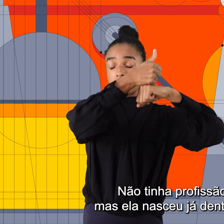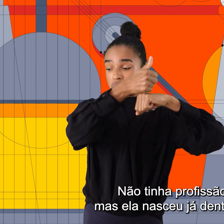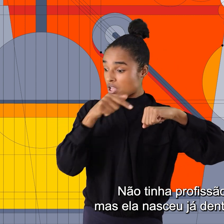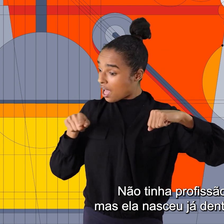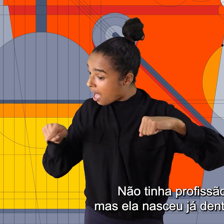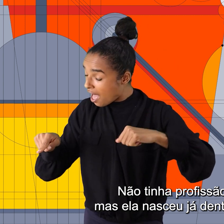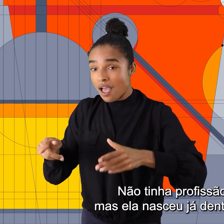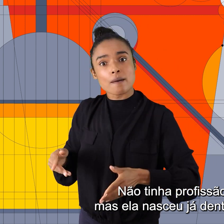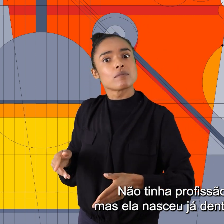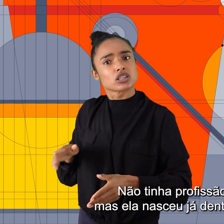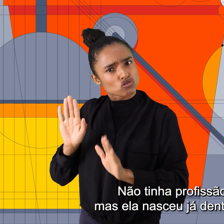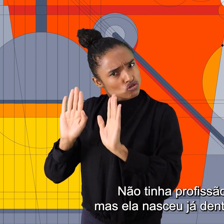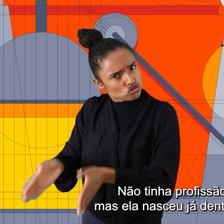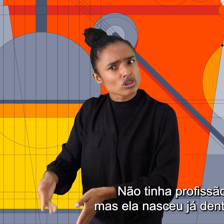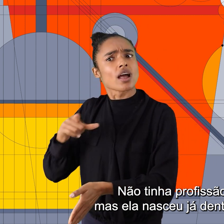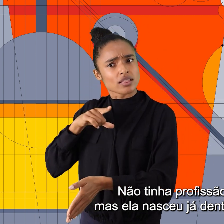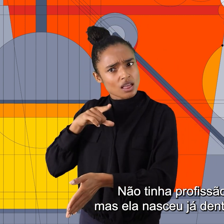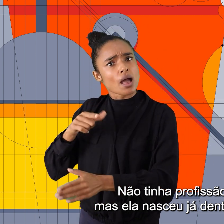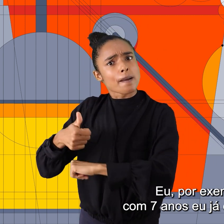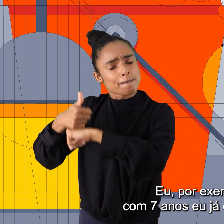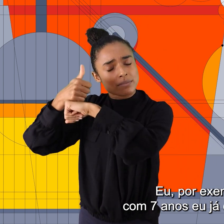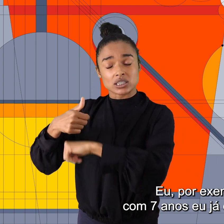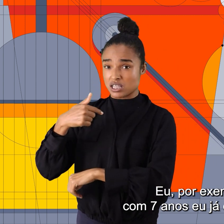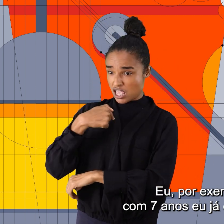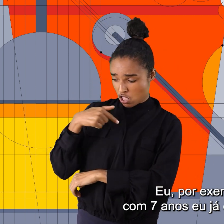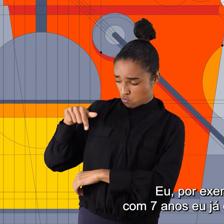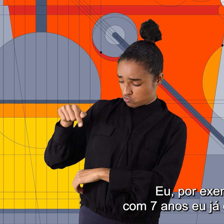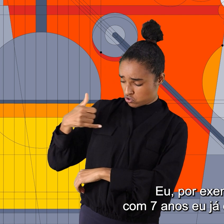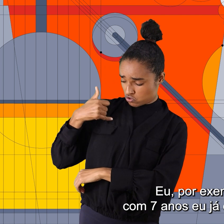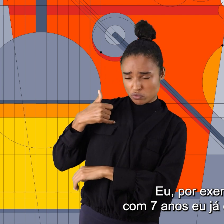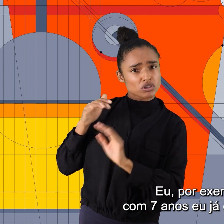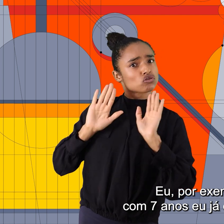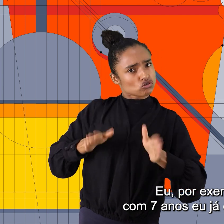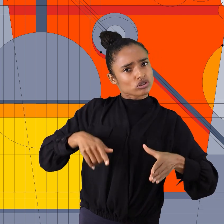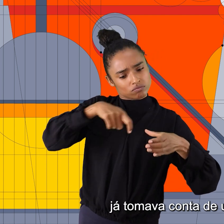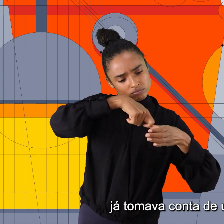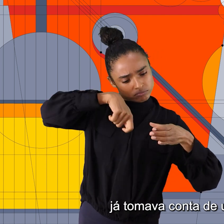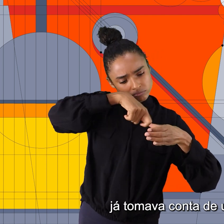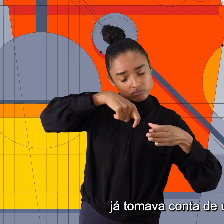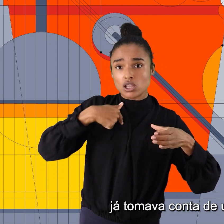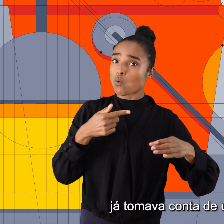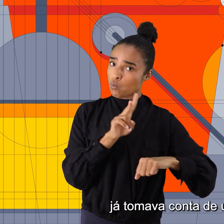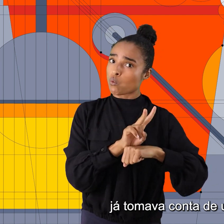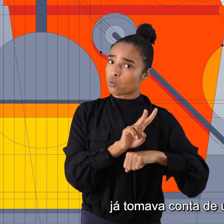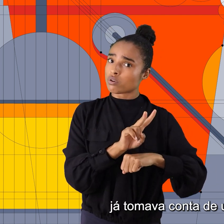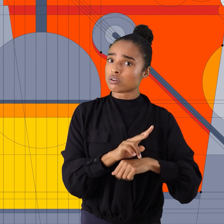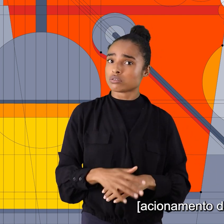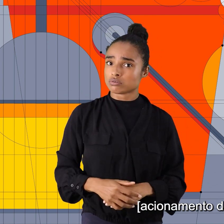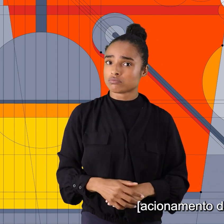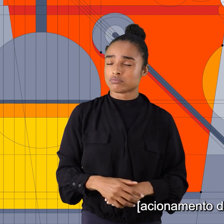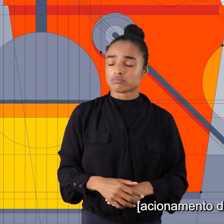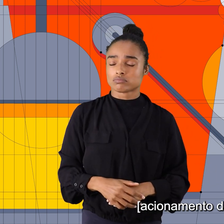profissão para vocês, mas ela nasceu já dentro da profissão. Eu, por exemplo, com uns 7 anos, eu já cozinhava, já tomava conta de uma